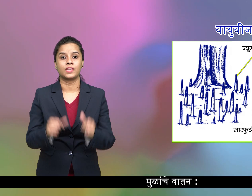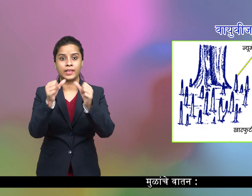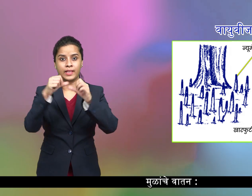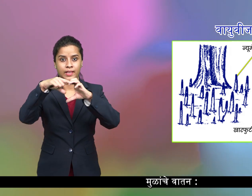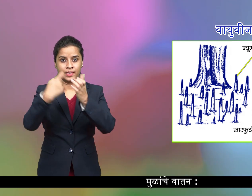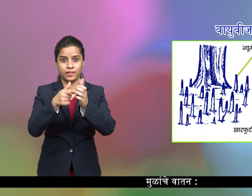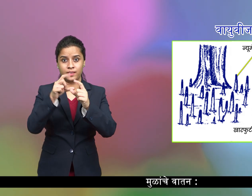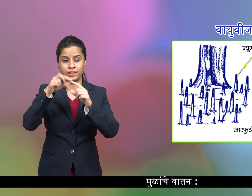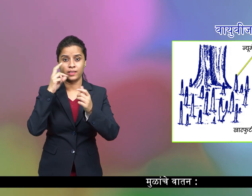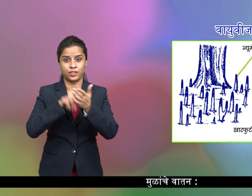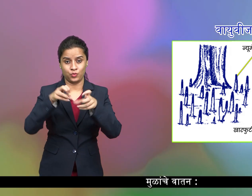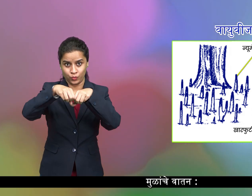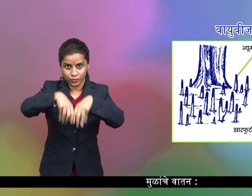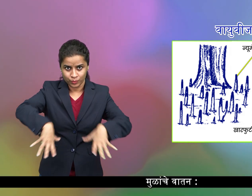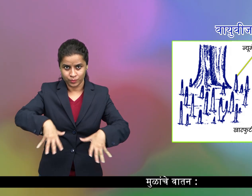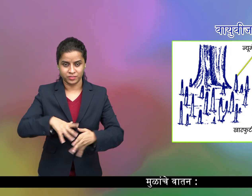मुळांचे वातन.